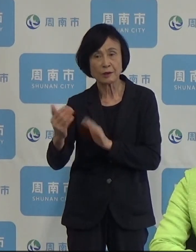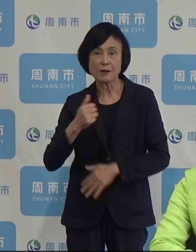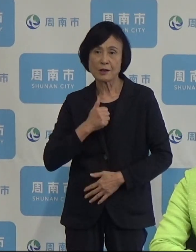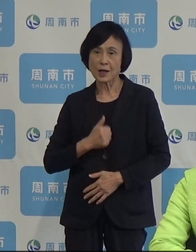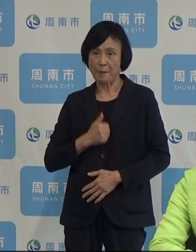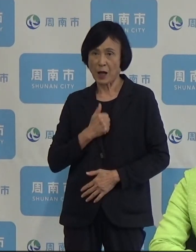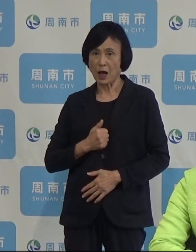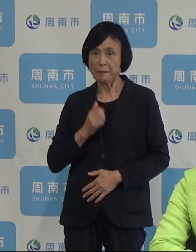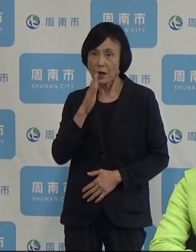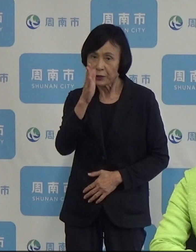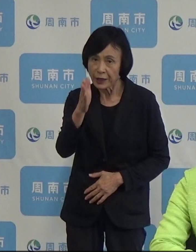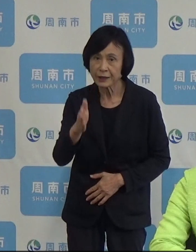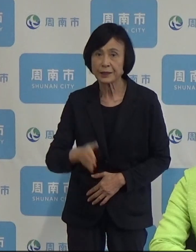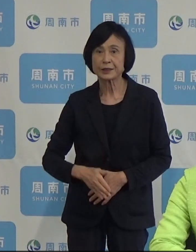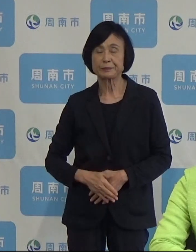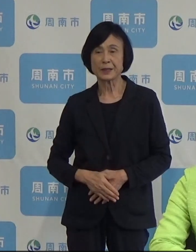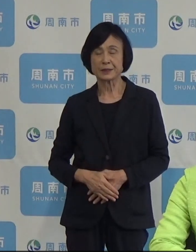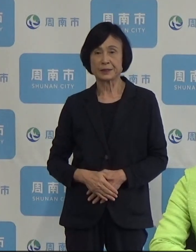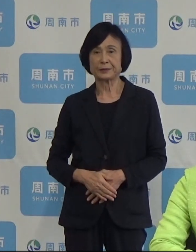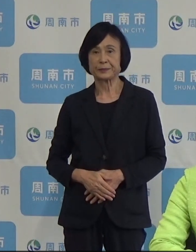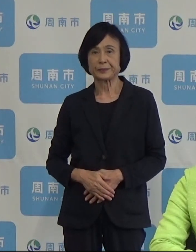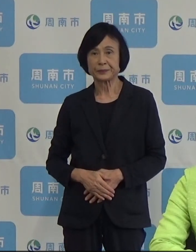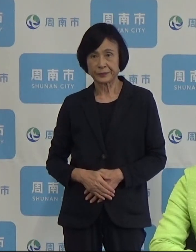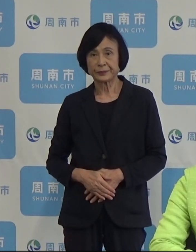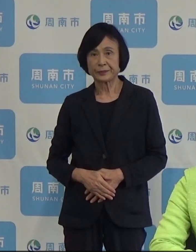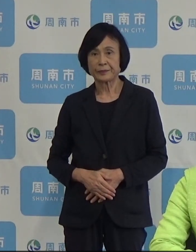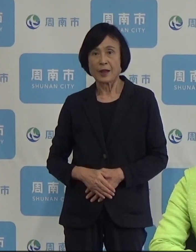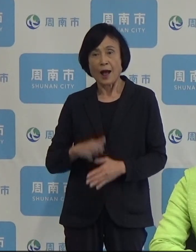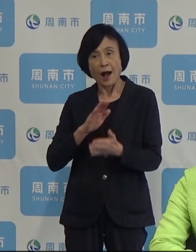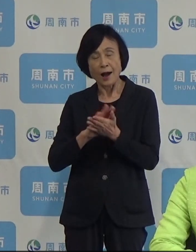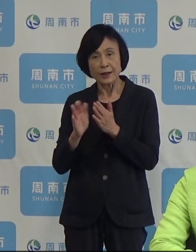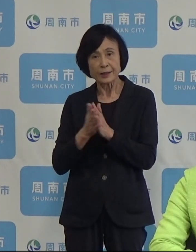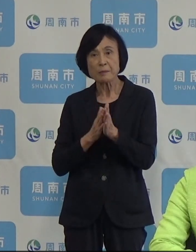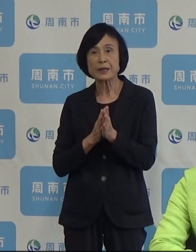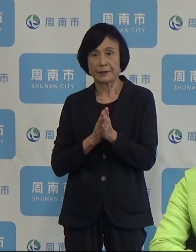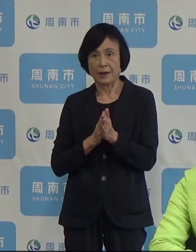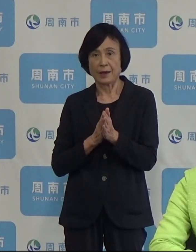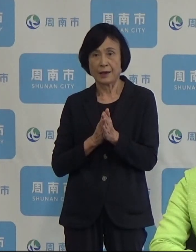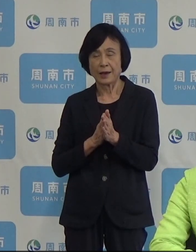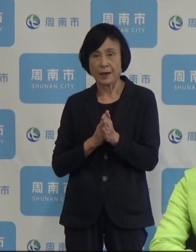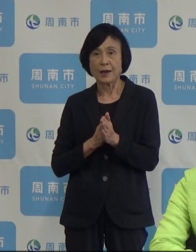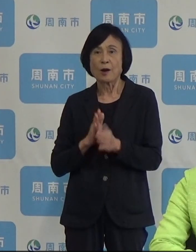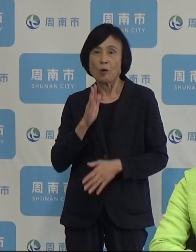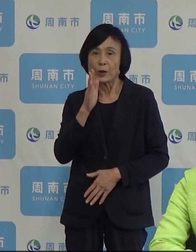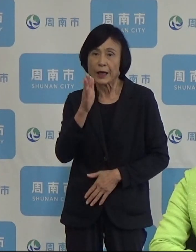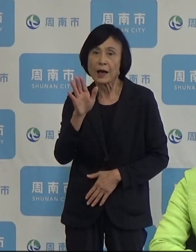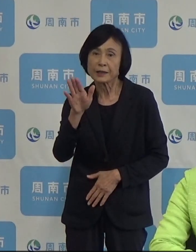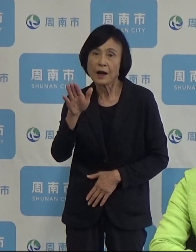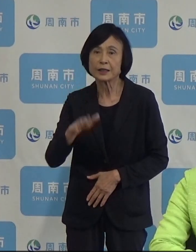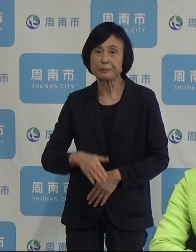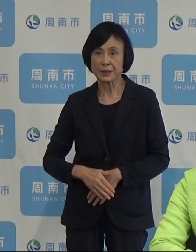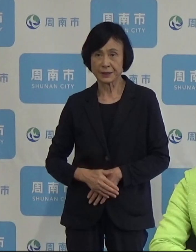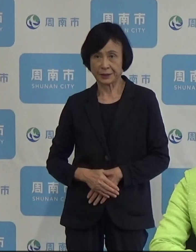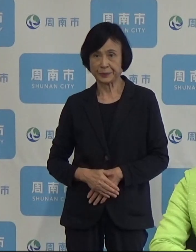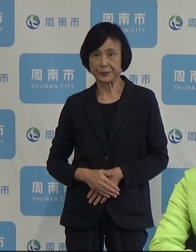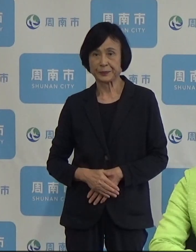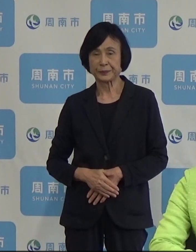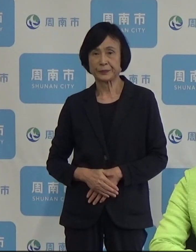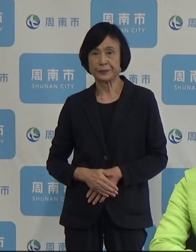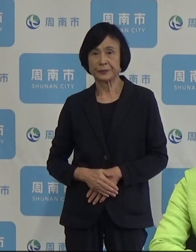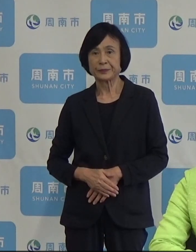慢をしてください。また改めて次のことを心がけていただきます